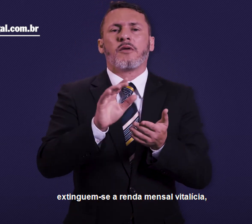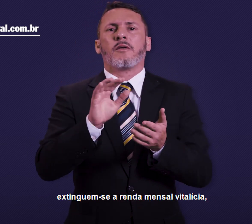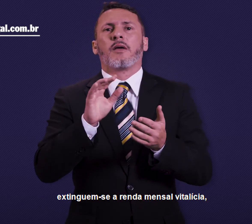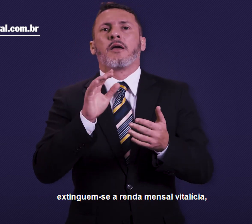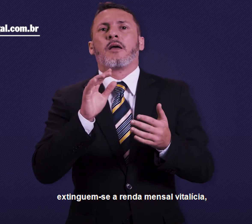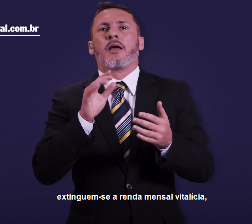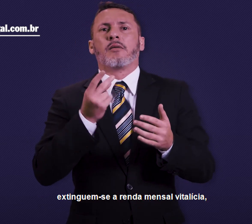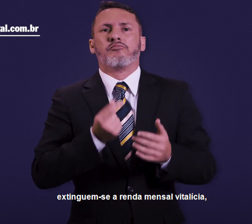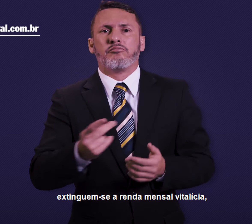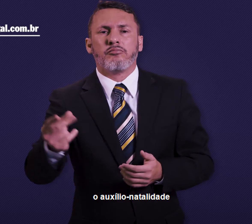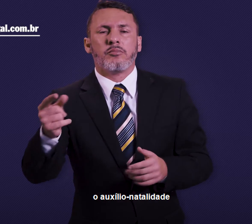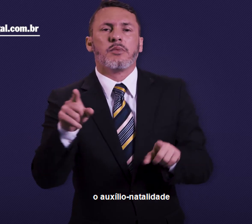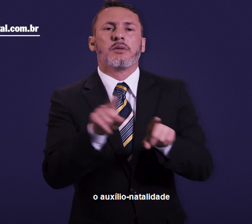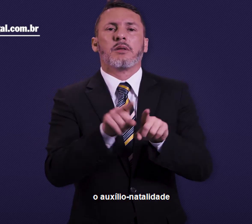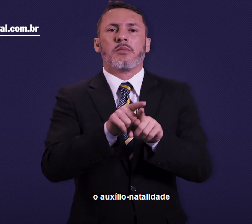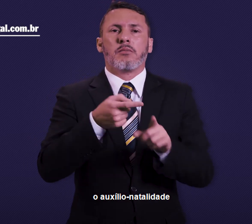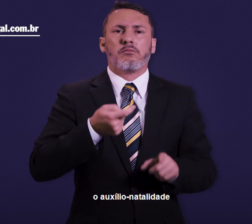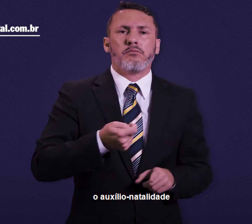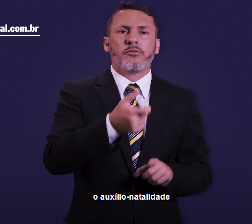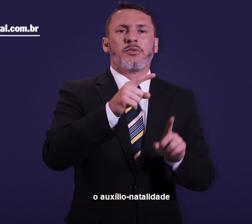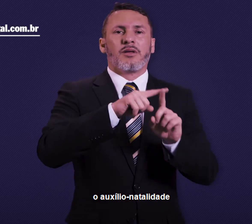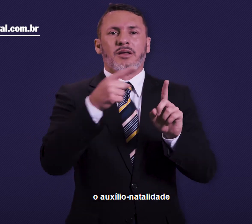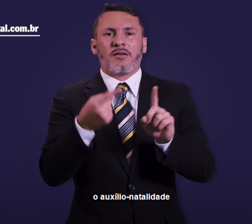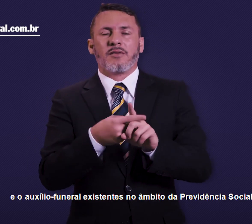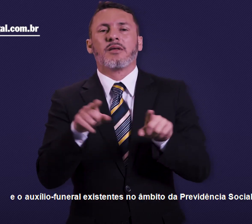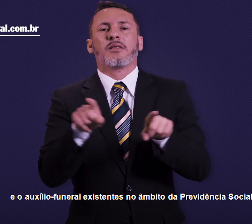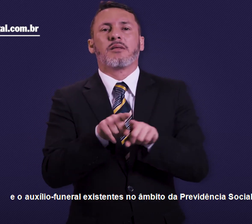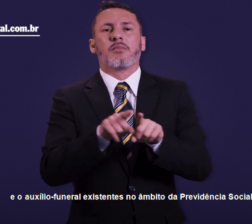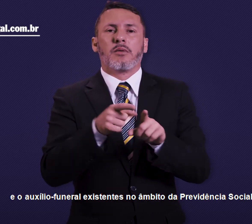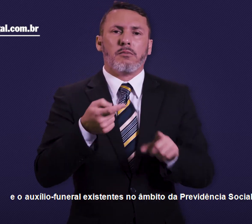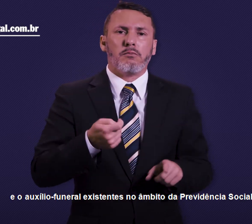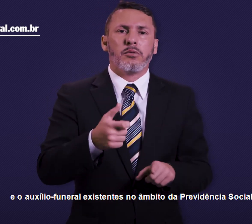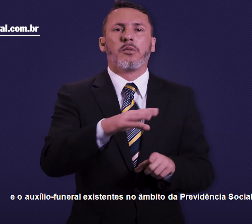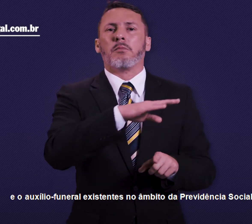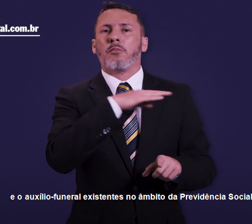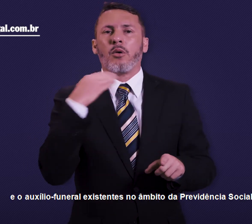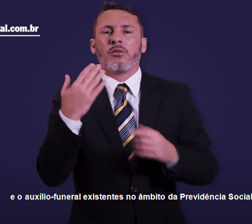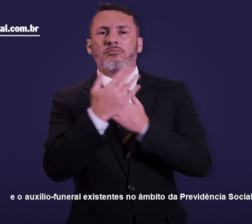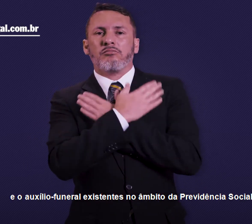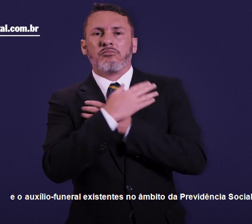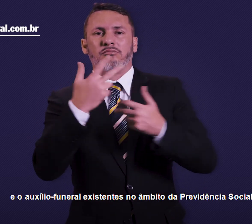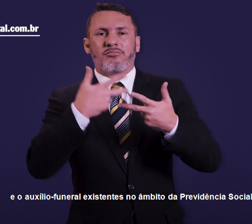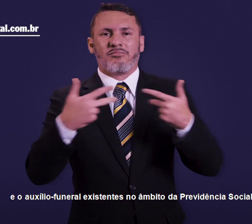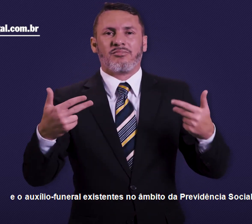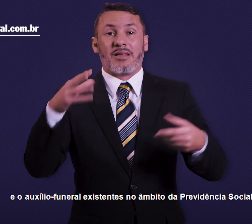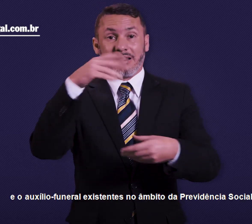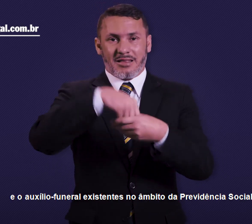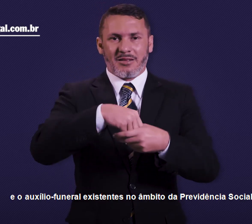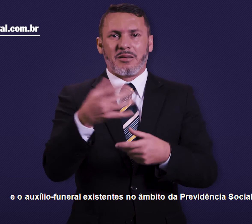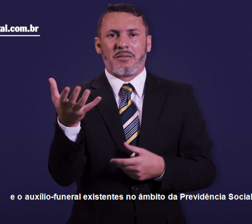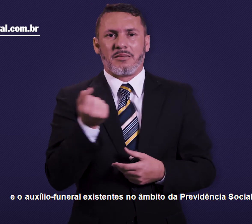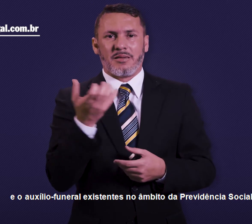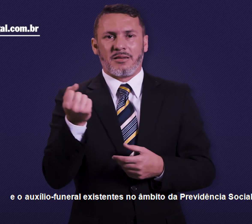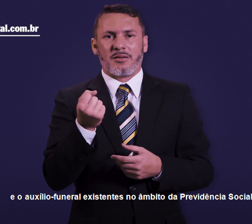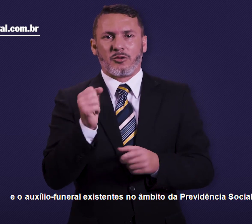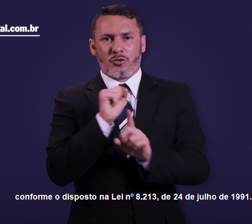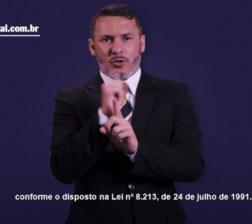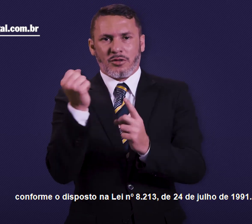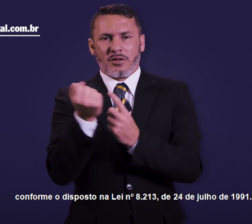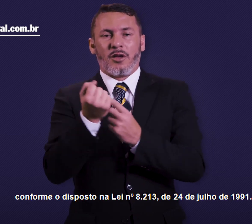mensal vitalícia, o auxílio natalidade e o auxílio funeral existentes no âmbito da Previdência Social, conforme